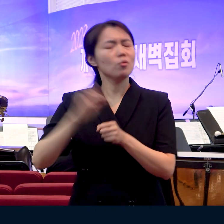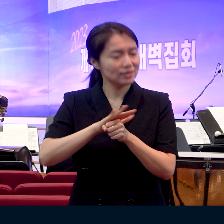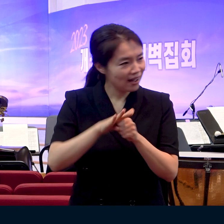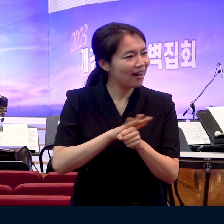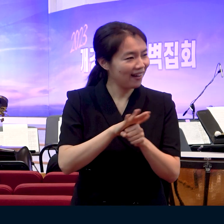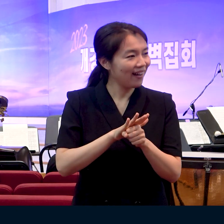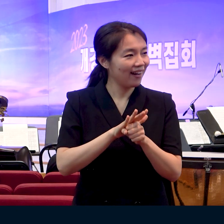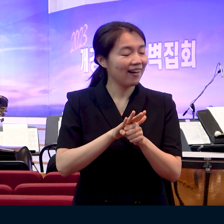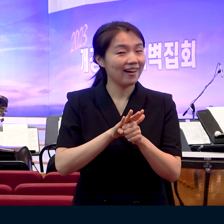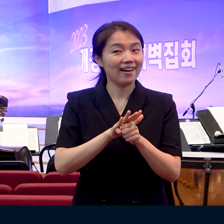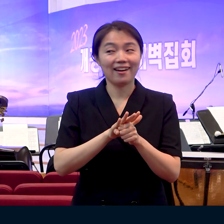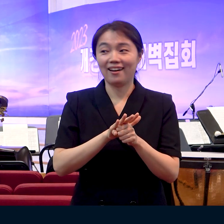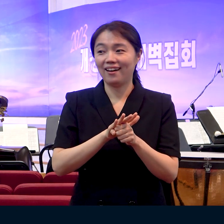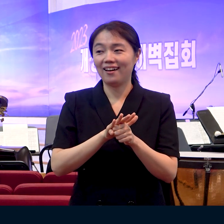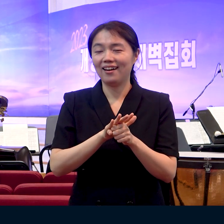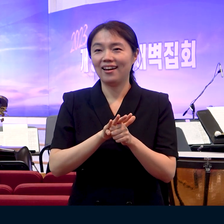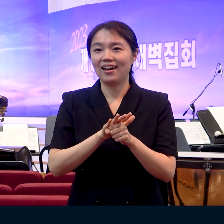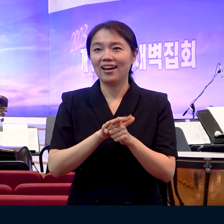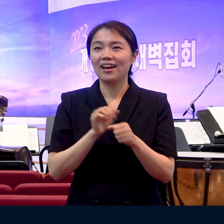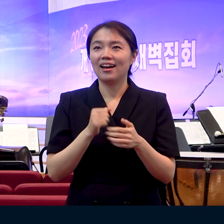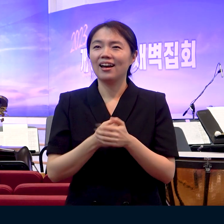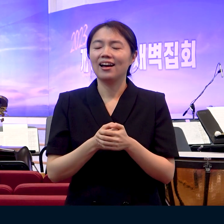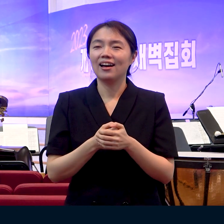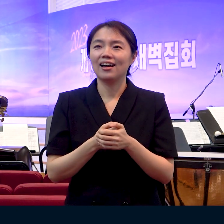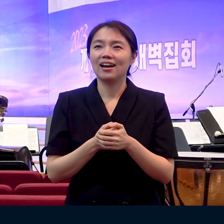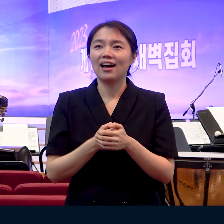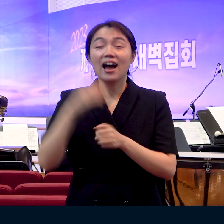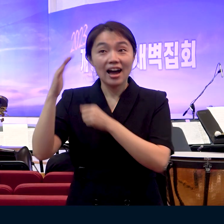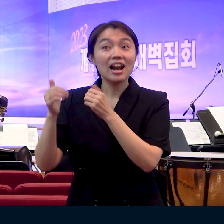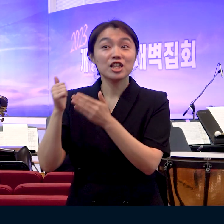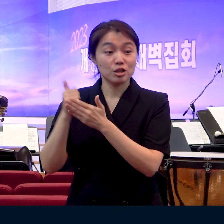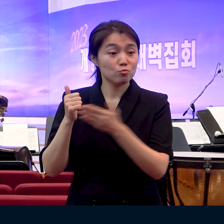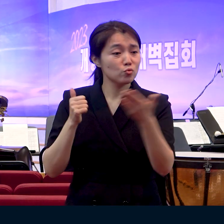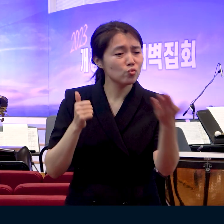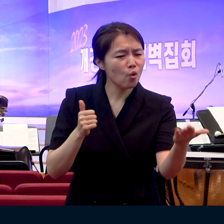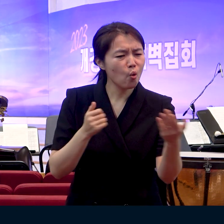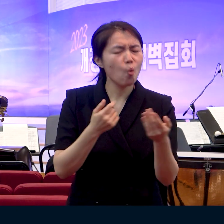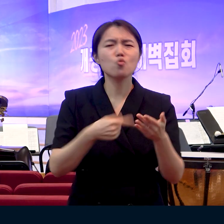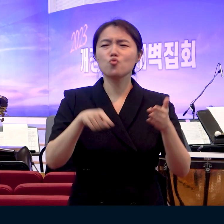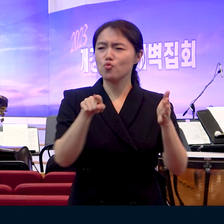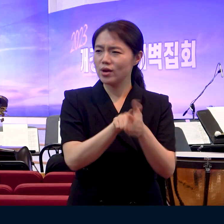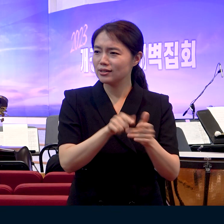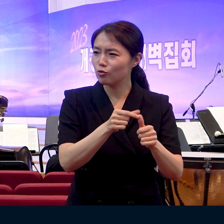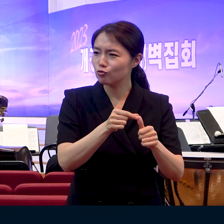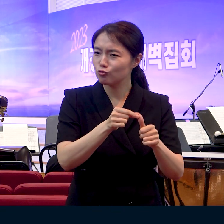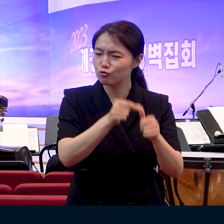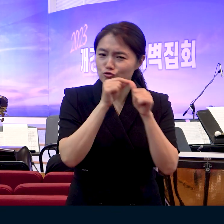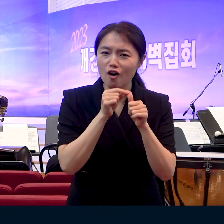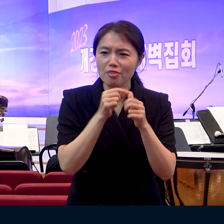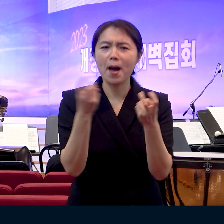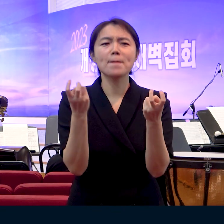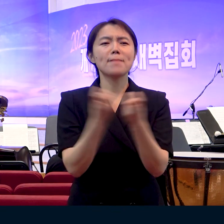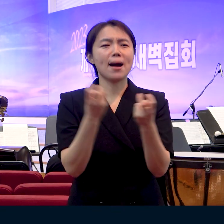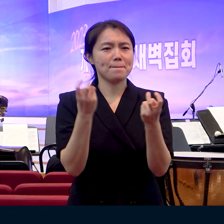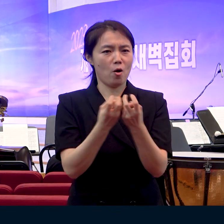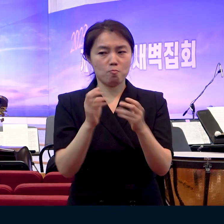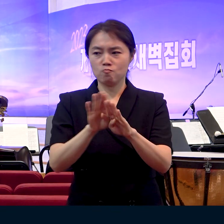사랑하시는지, 우리 하나님께서 당신을 위해서 구원의 놀라운 길을 이미 열어놓으셨다는